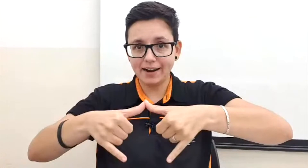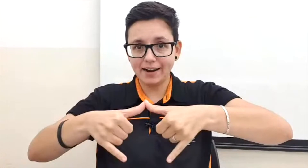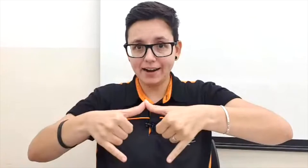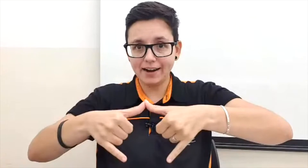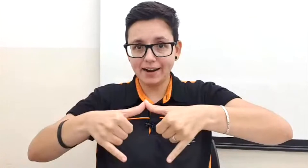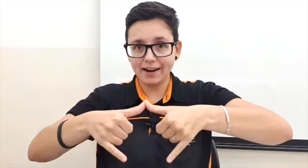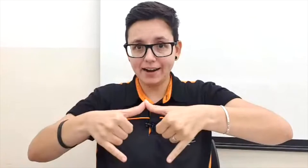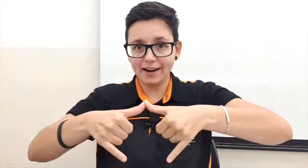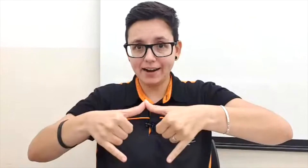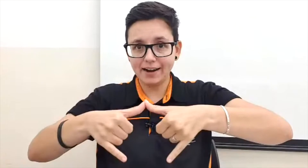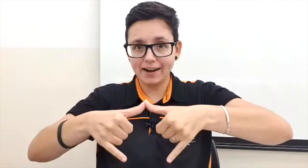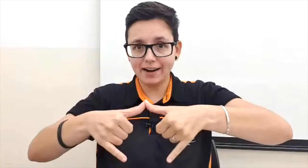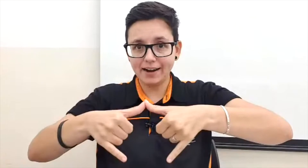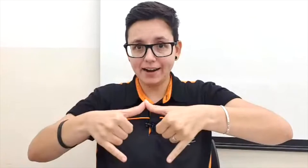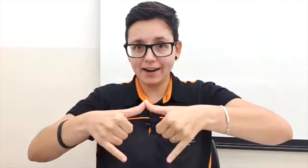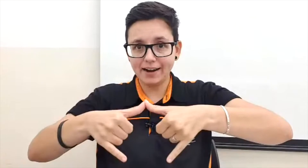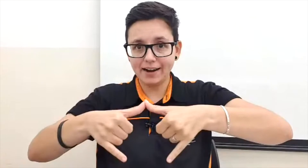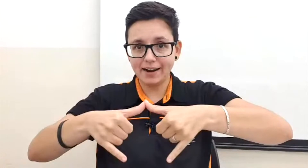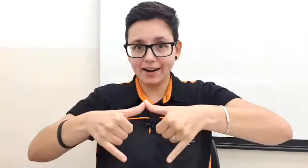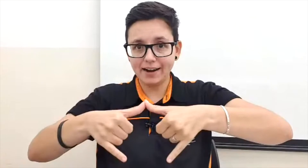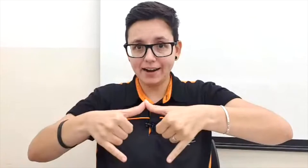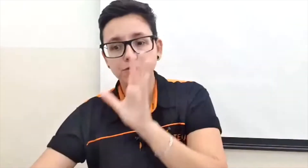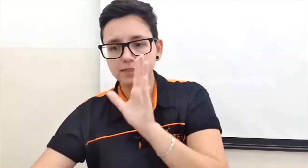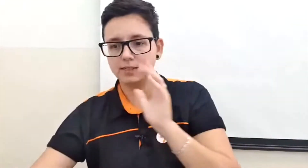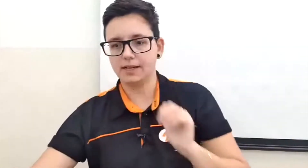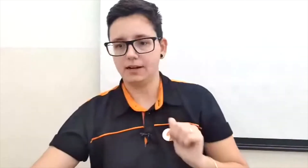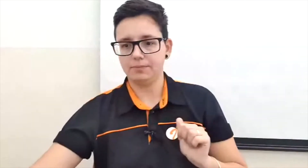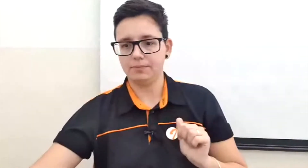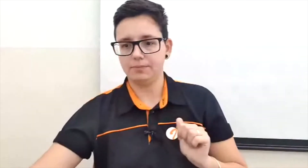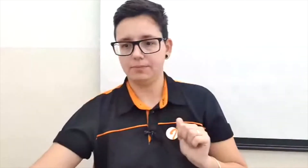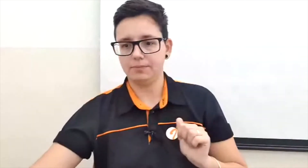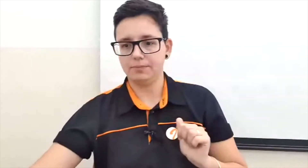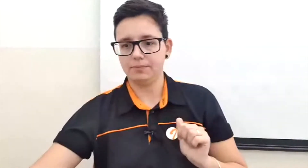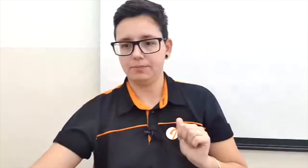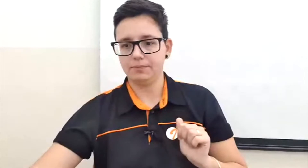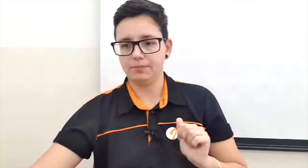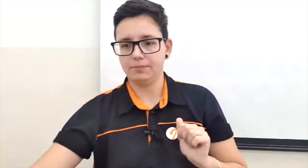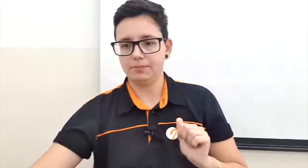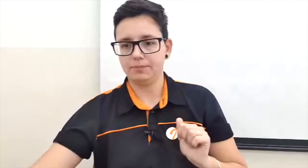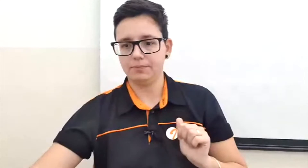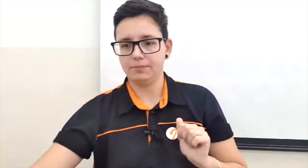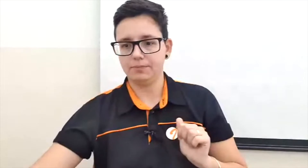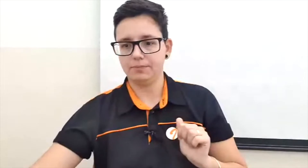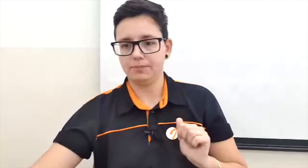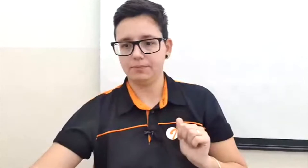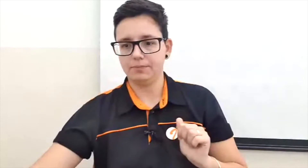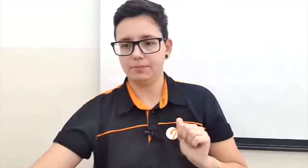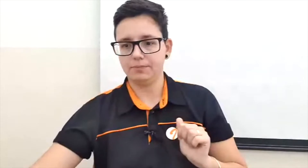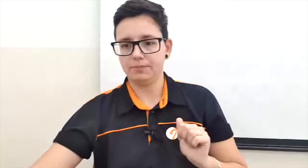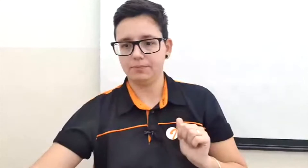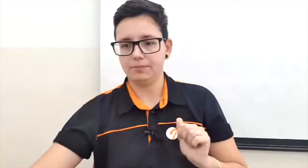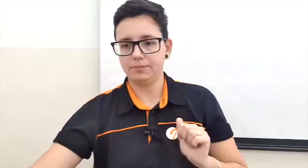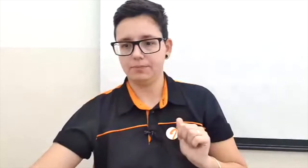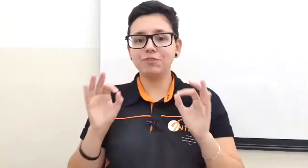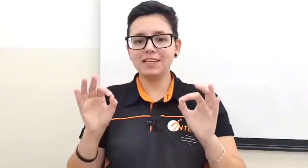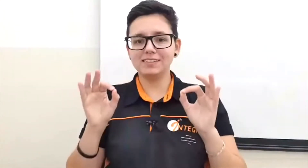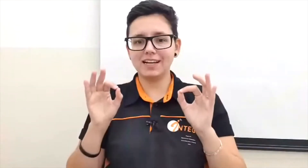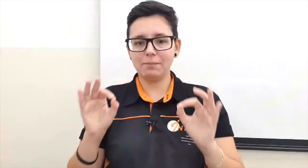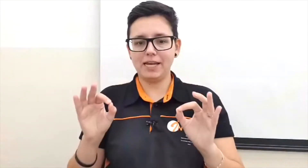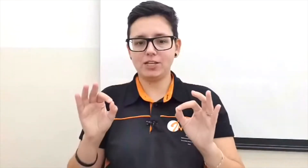contexto de uma pessoa física. Uma pessoa estar lá, tá?